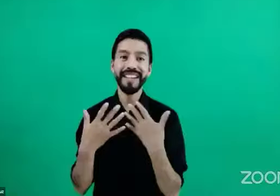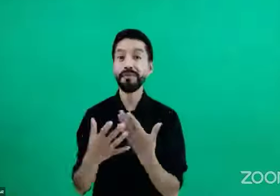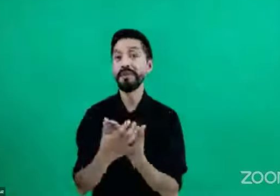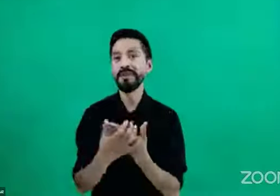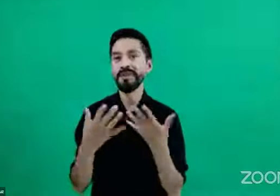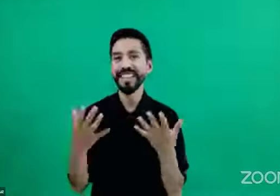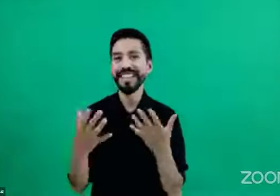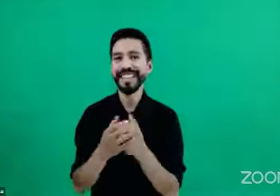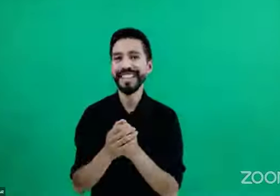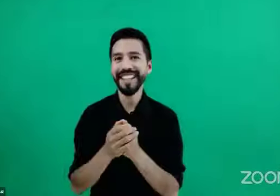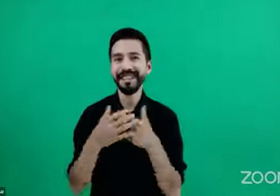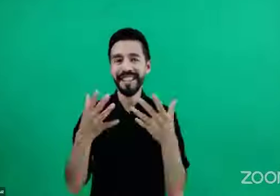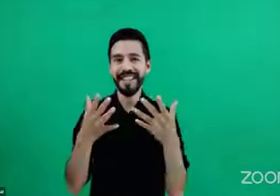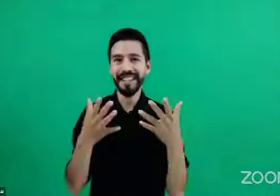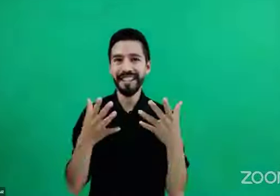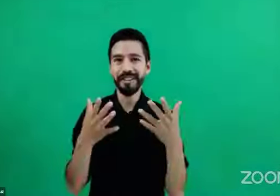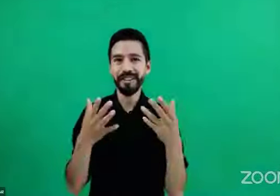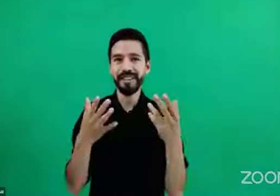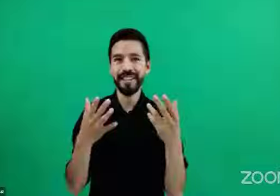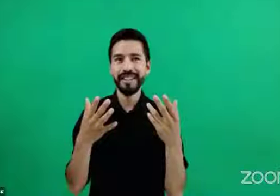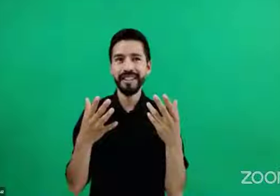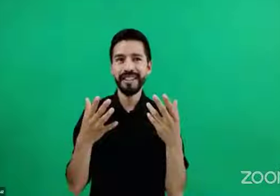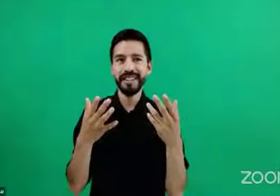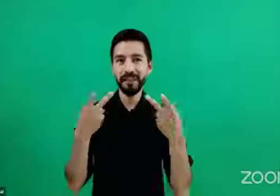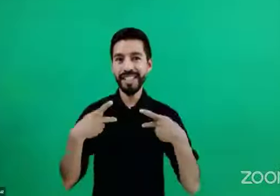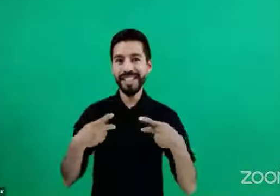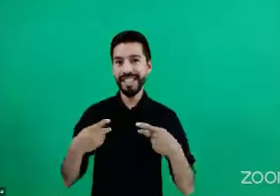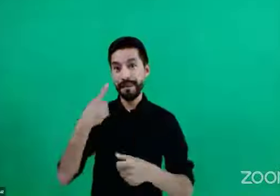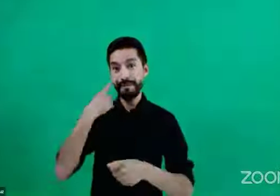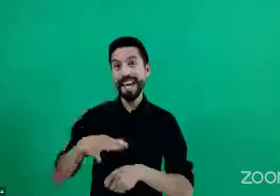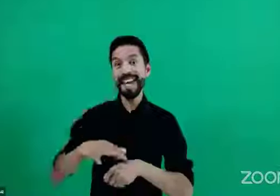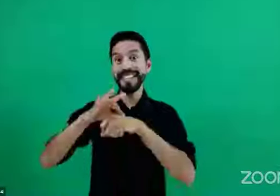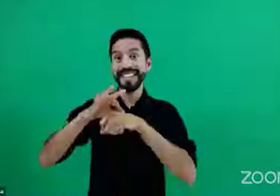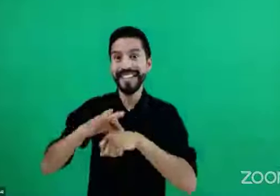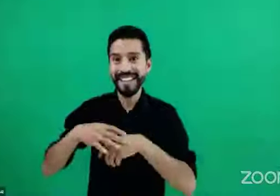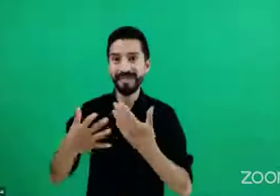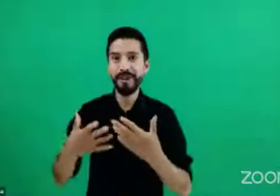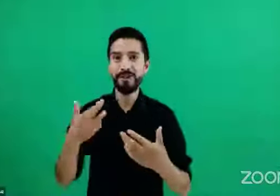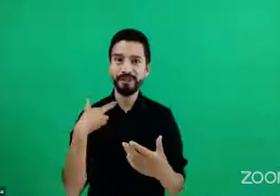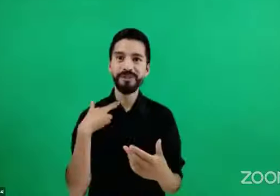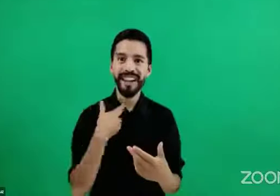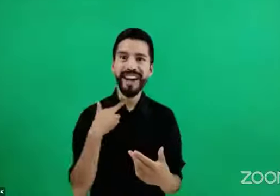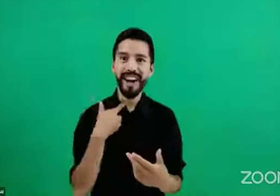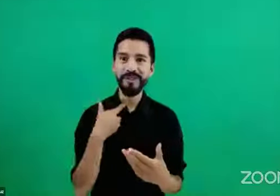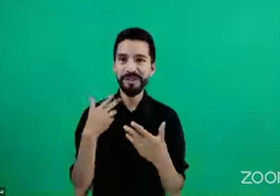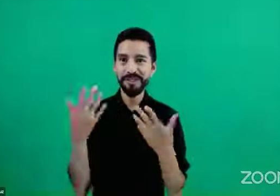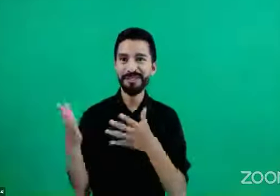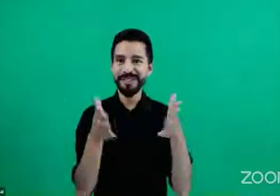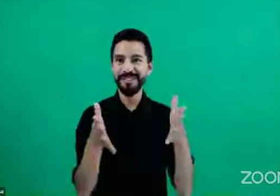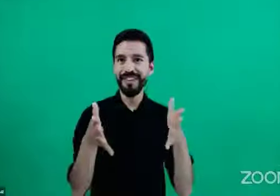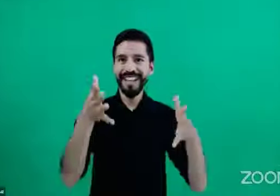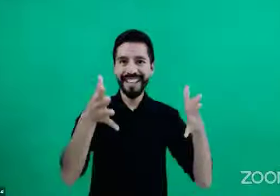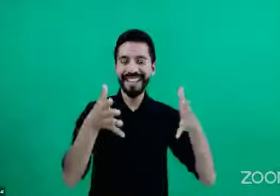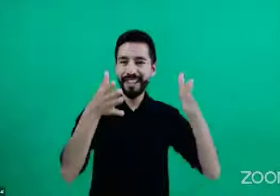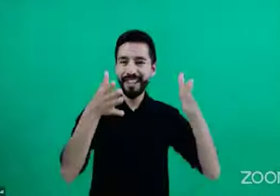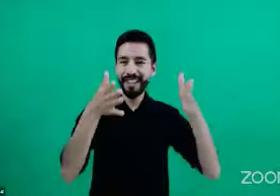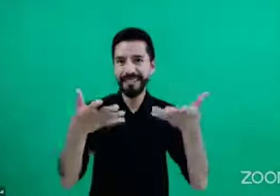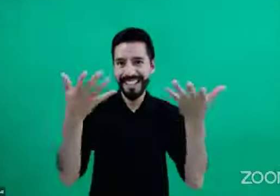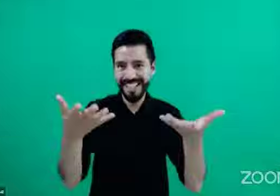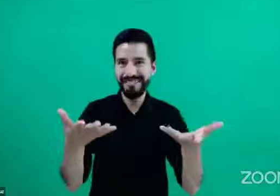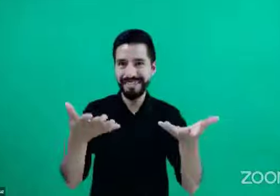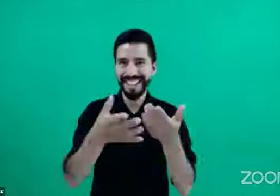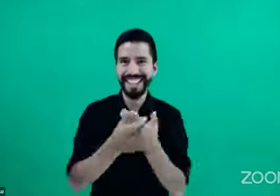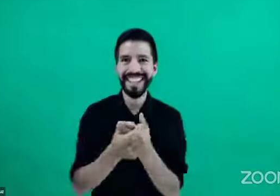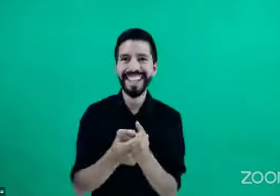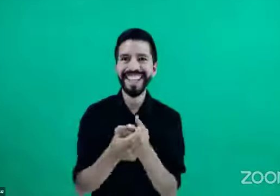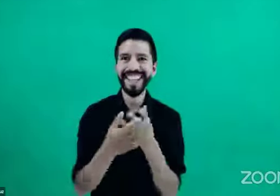Y que en algún momento imagínate el hecho de que no necesitamos a alguien real, sino a un robot o a alguien, a un